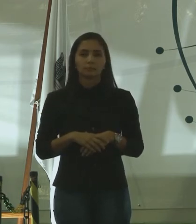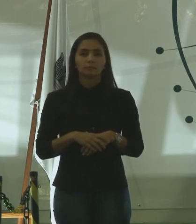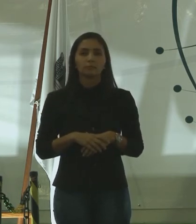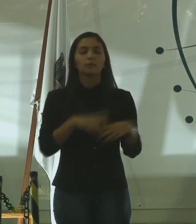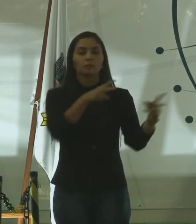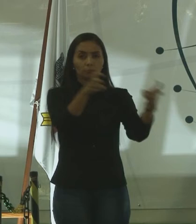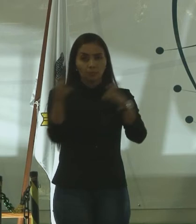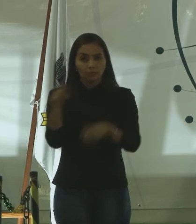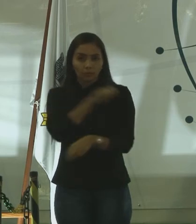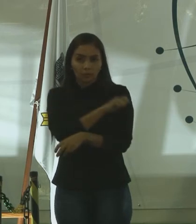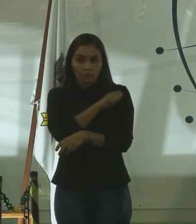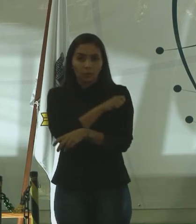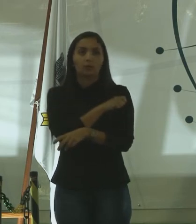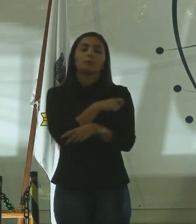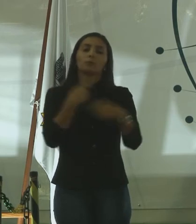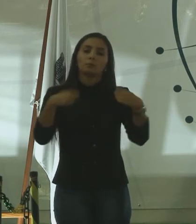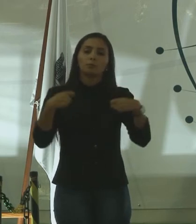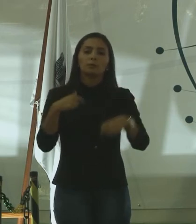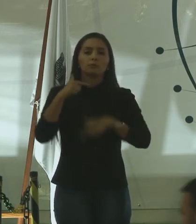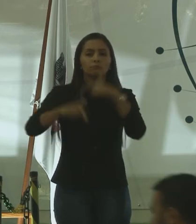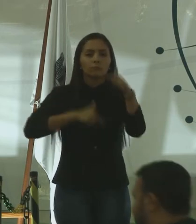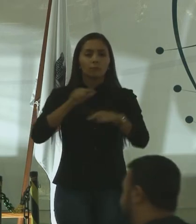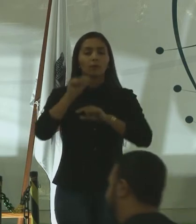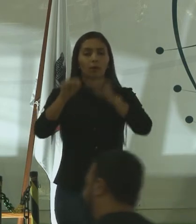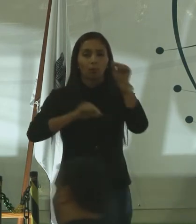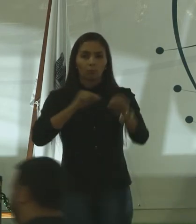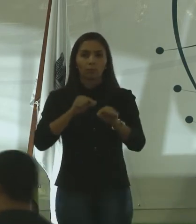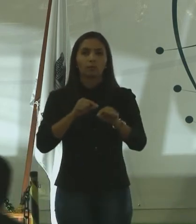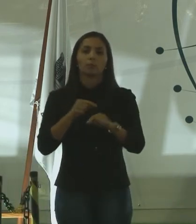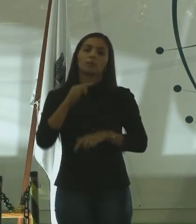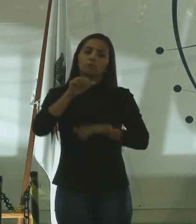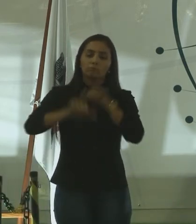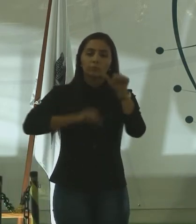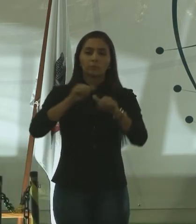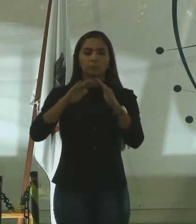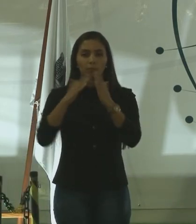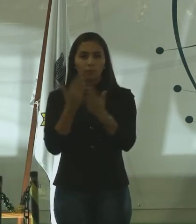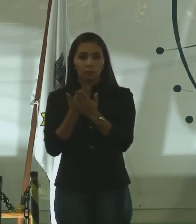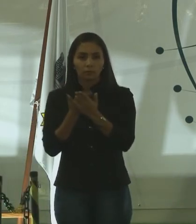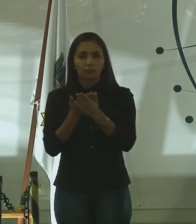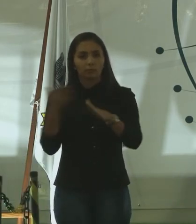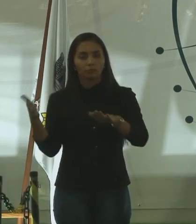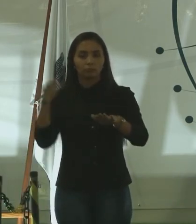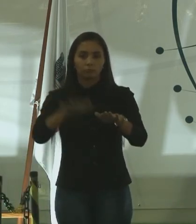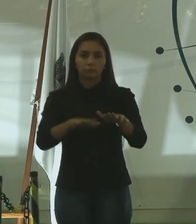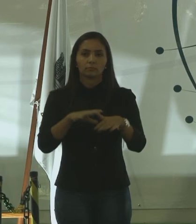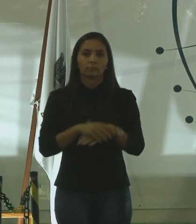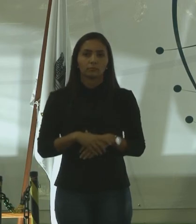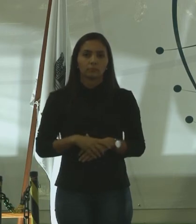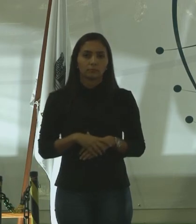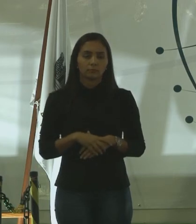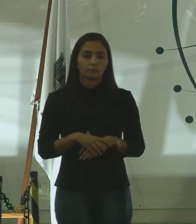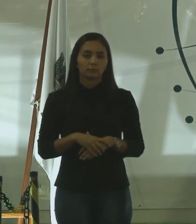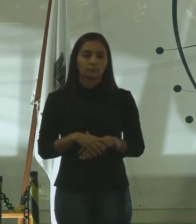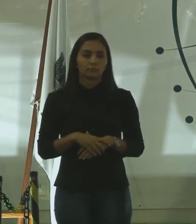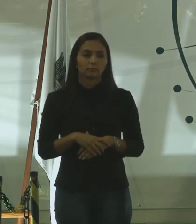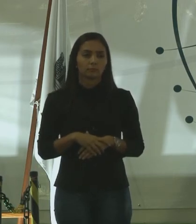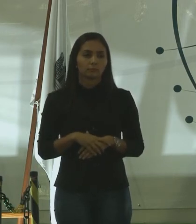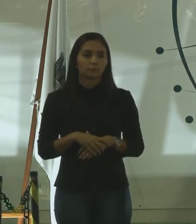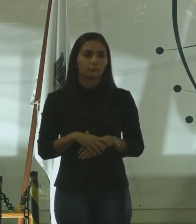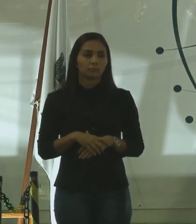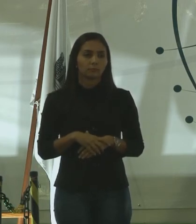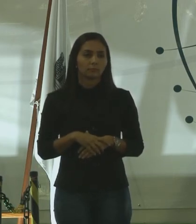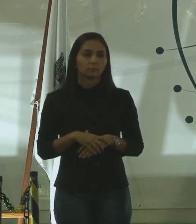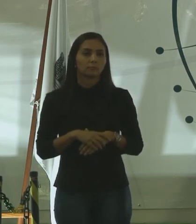inclusiva, uma escola menos tradicional, menos cheia de regras, regras do ponto de vista social, regras do ponto de vista